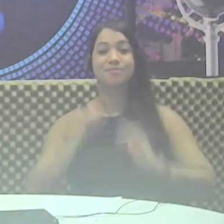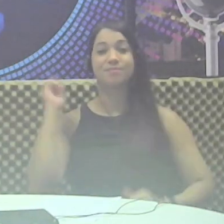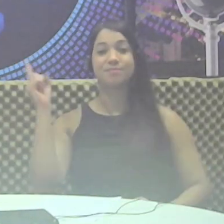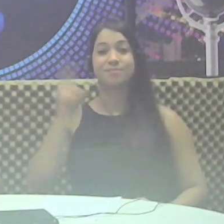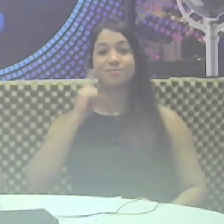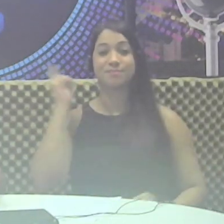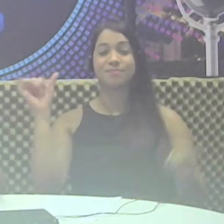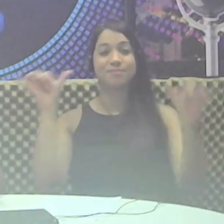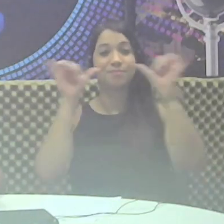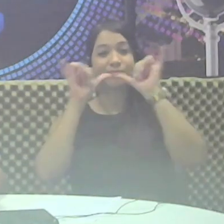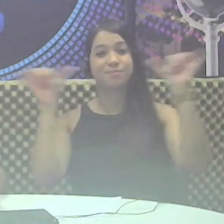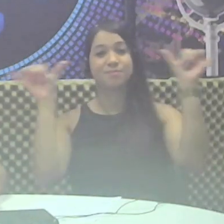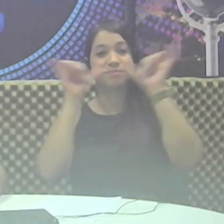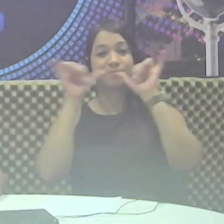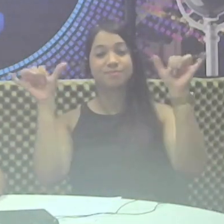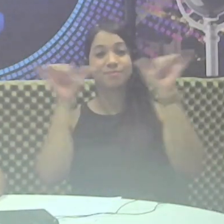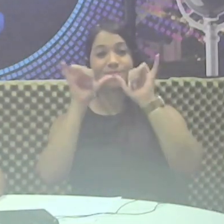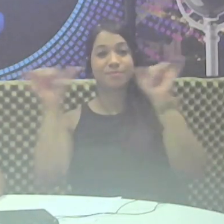Giro de